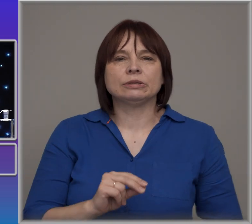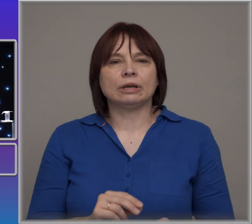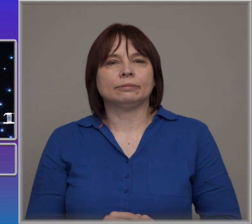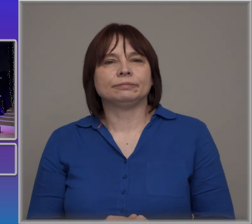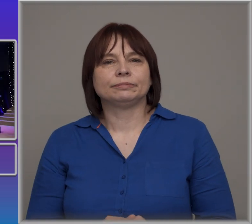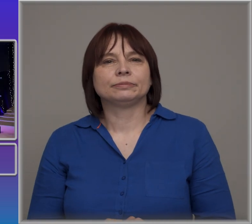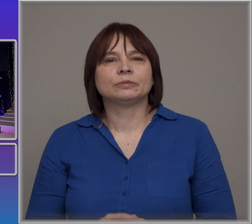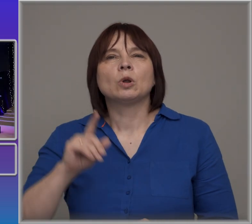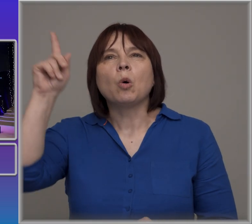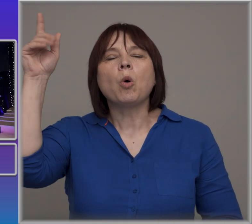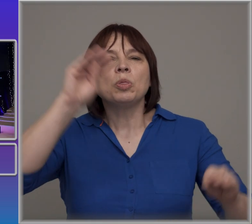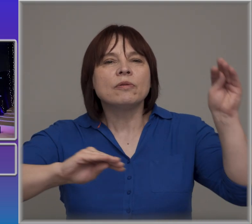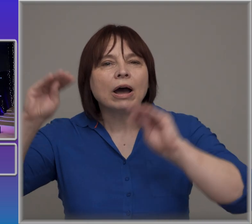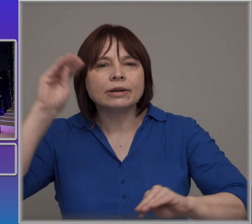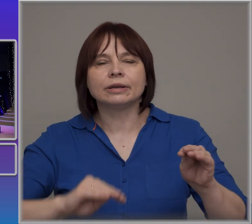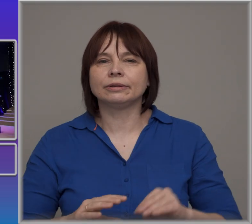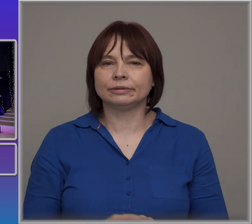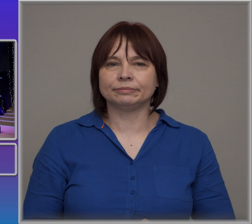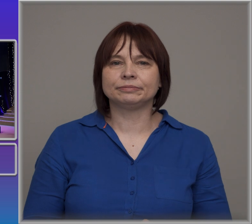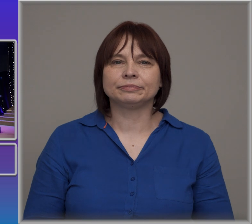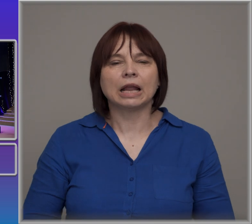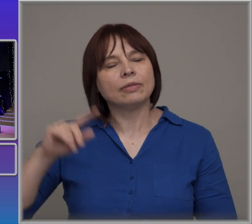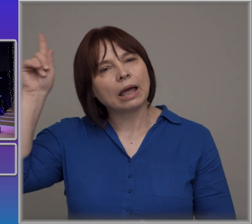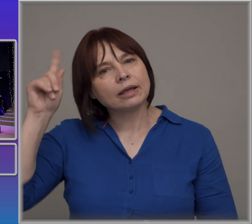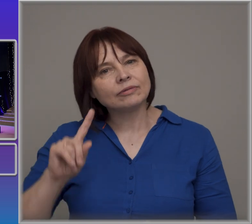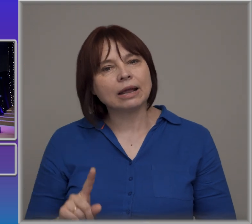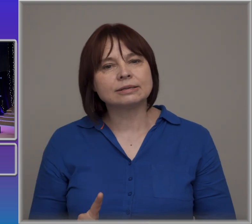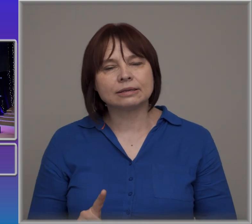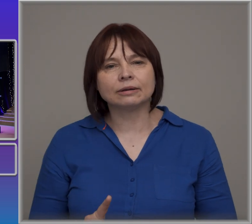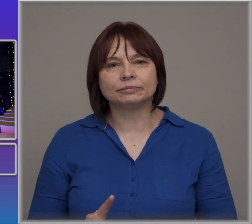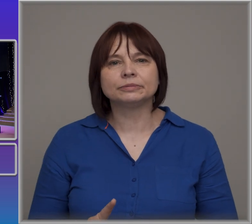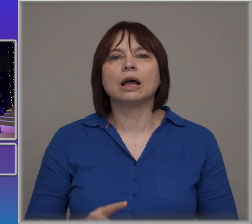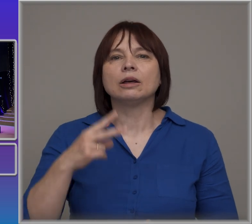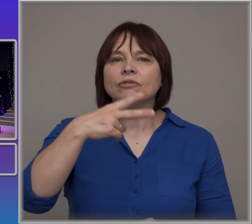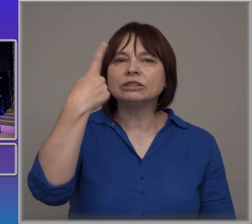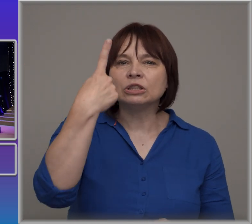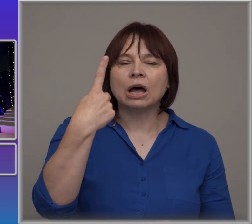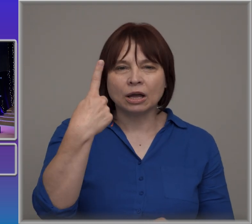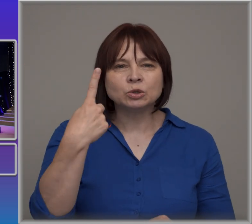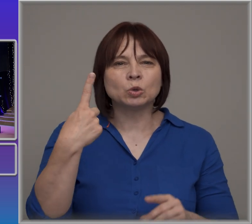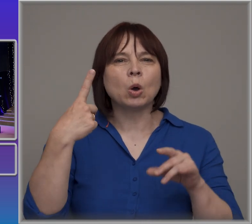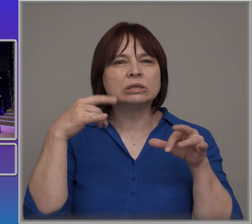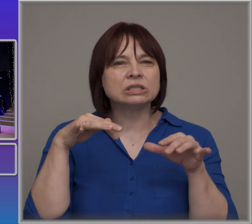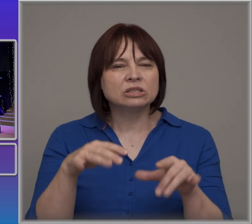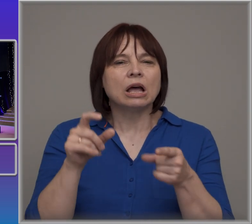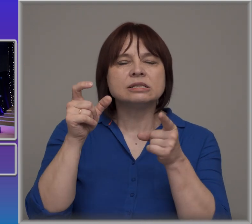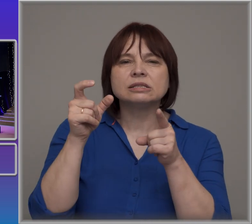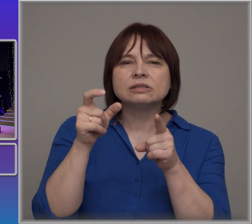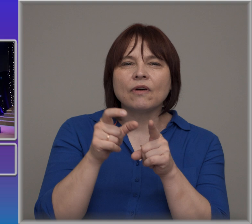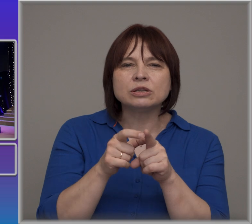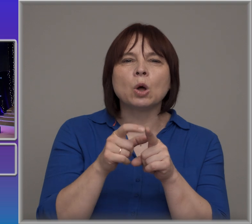свой образ. И когда мы читали эти стихи, мы видели, что Бог, сотворив